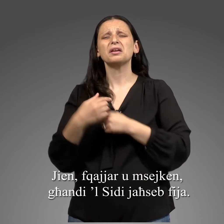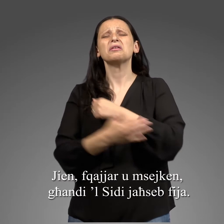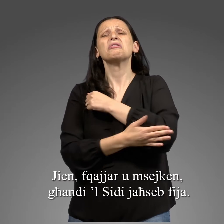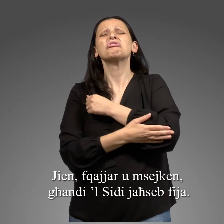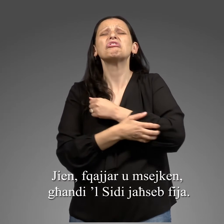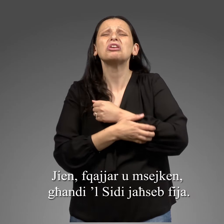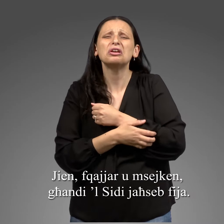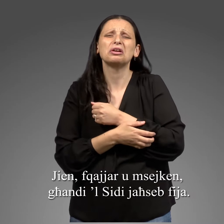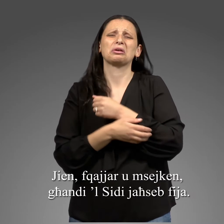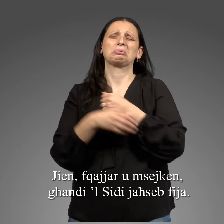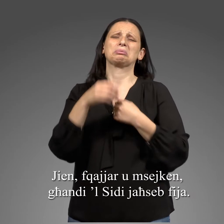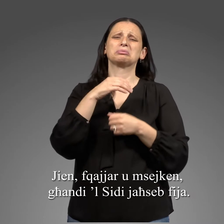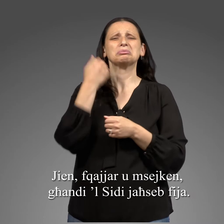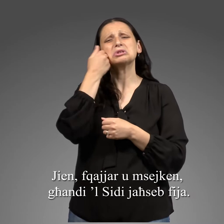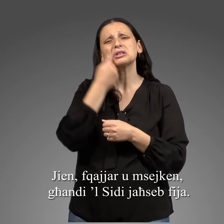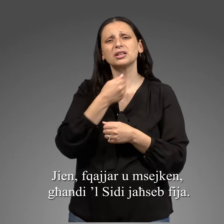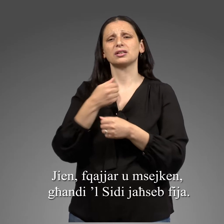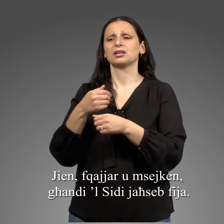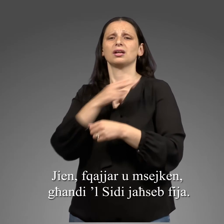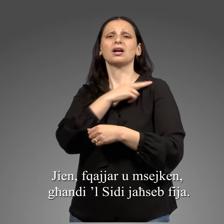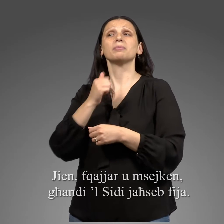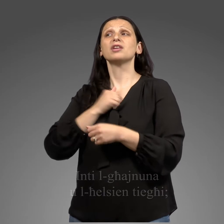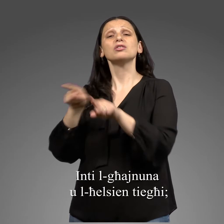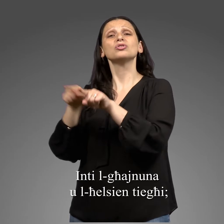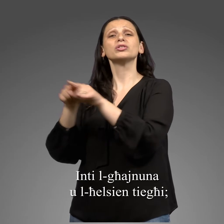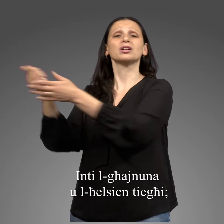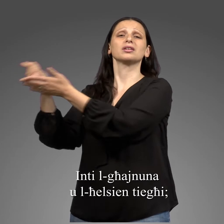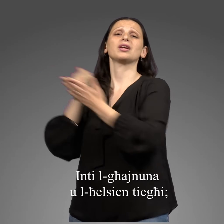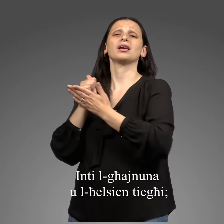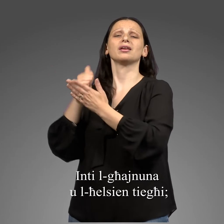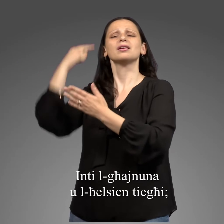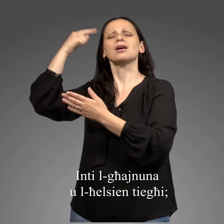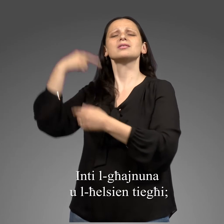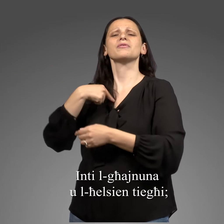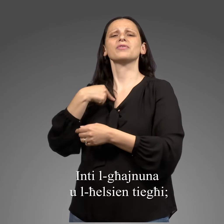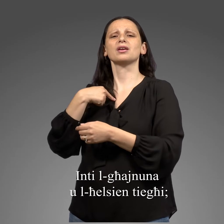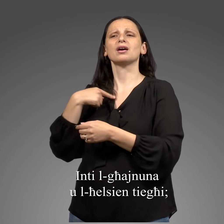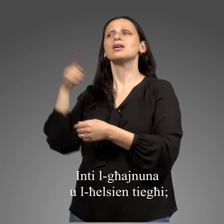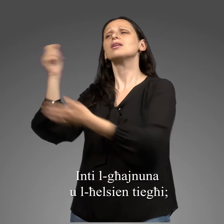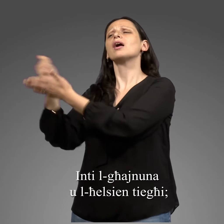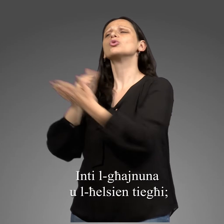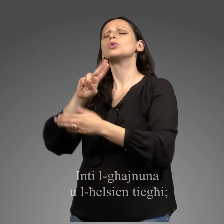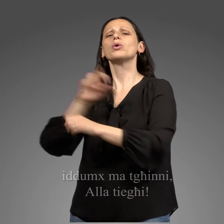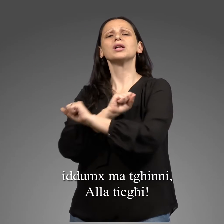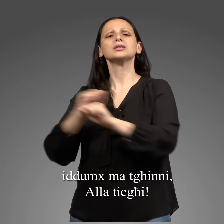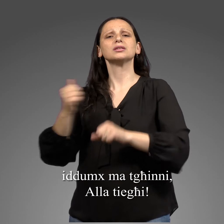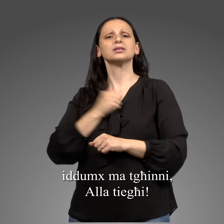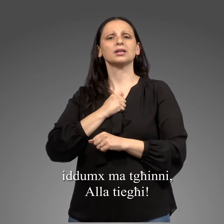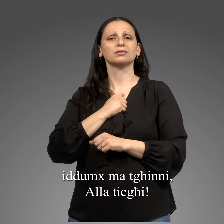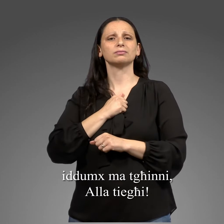għand l-sidi jahsab fija jintlajnuna u-l-helsien tiħi id-dunx